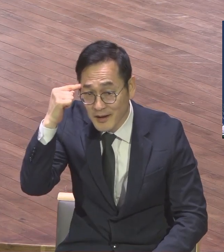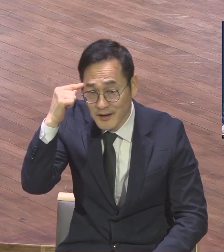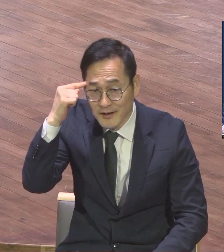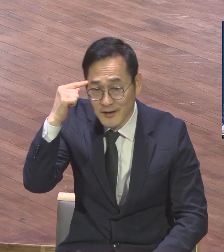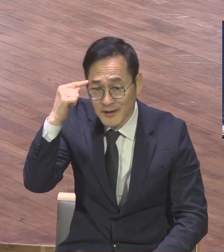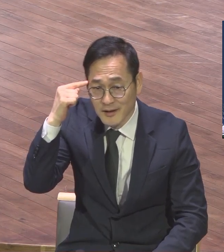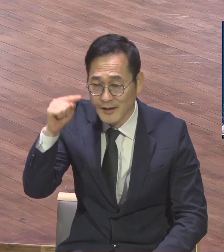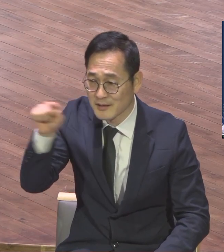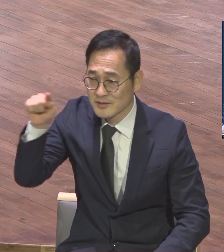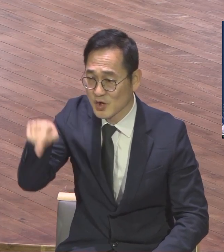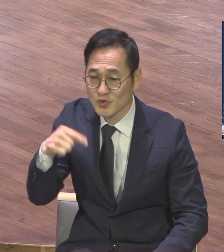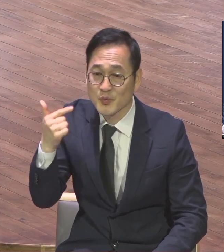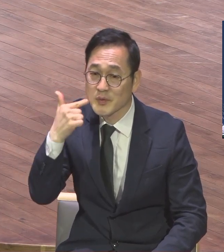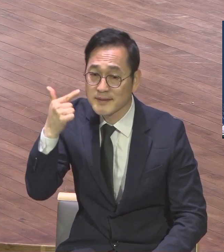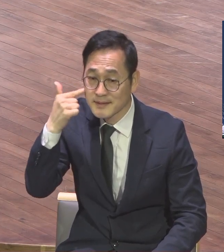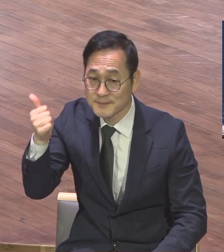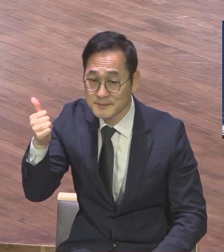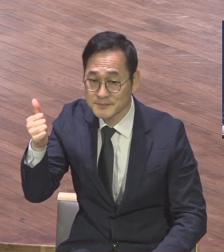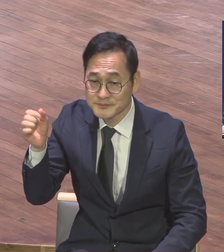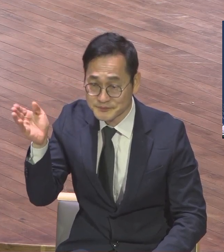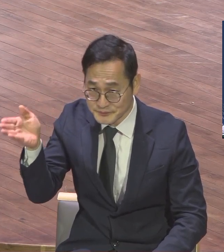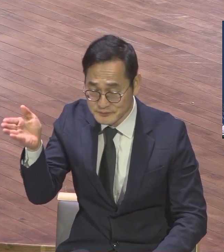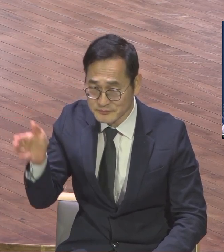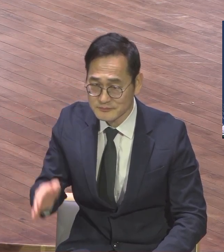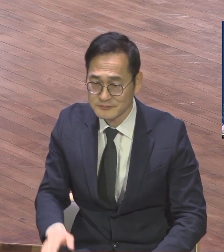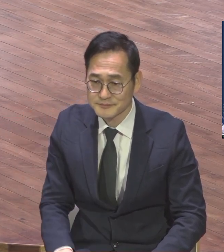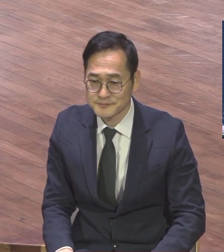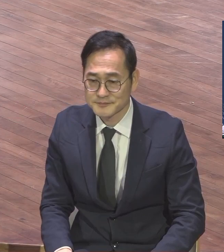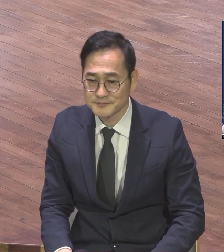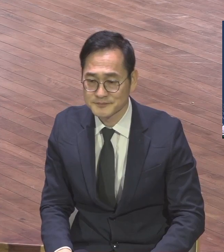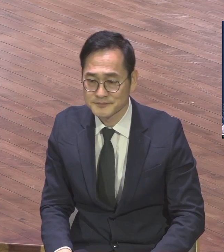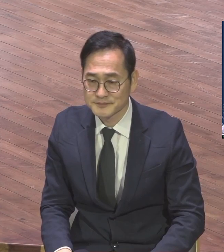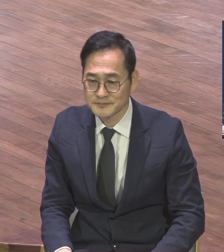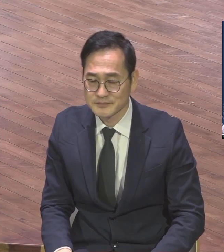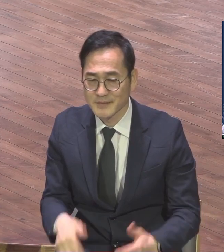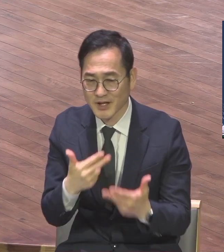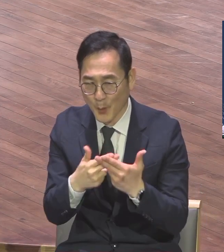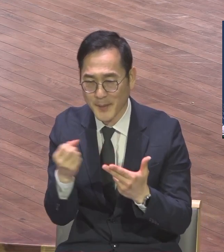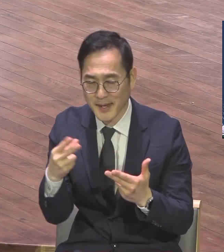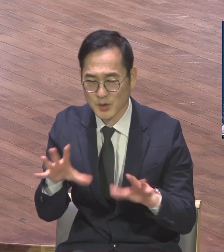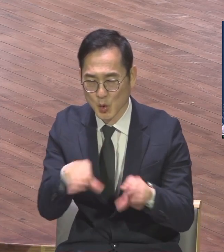우리 정원주 목사님 하면은 우리 협회나 총회에